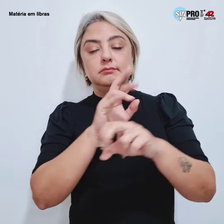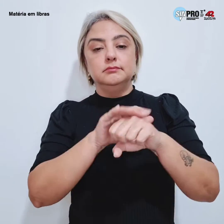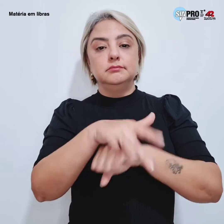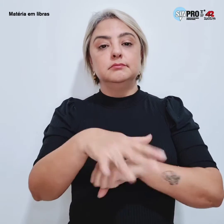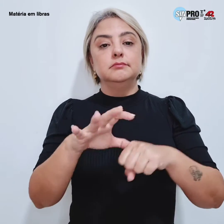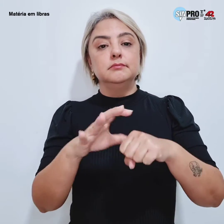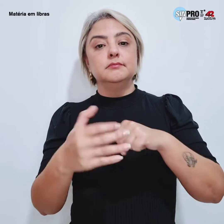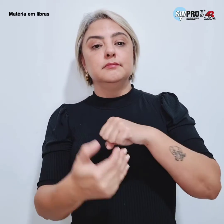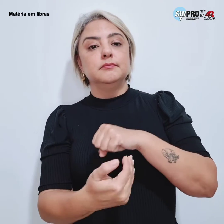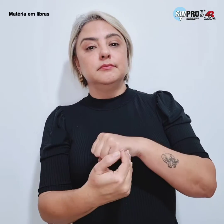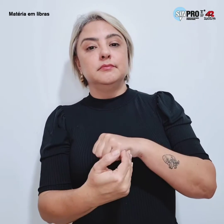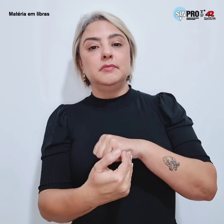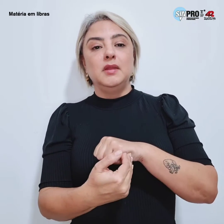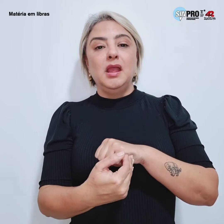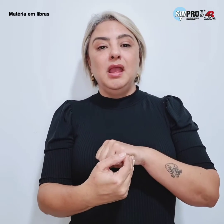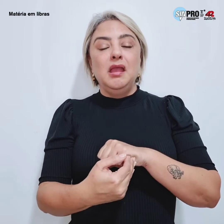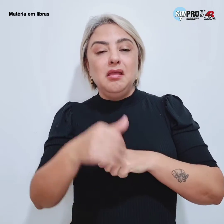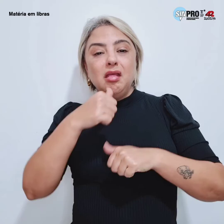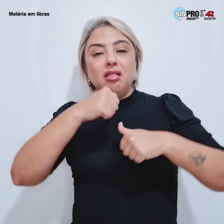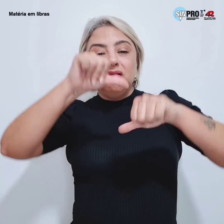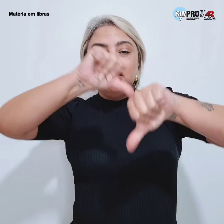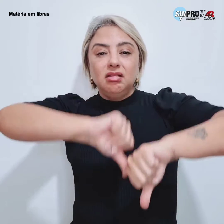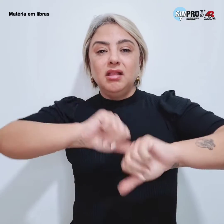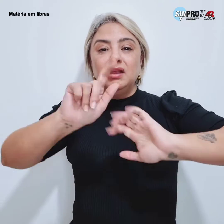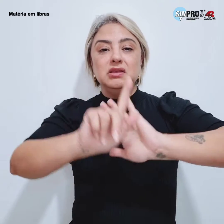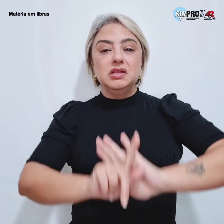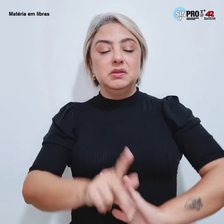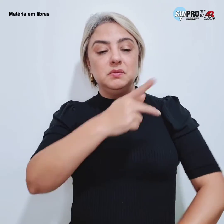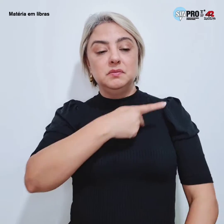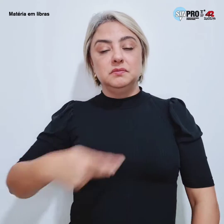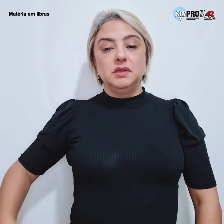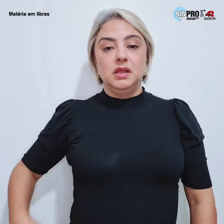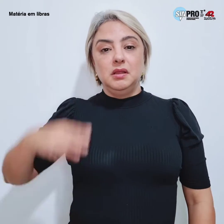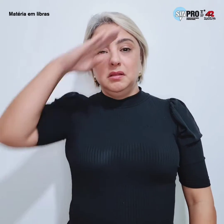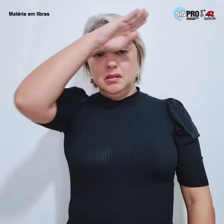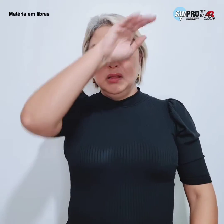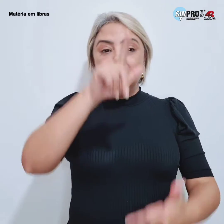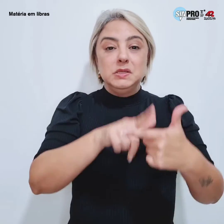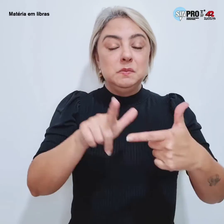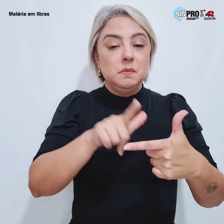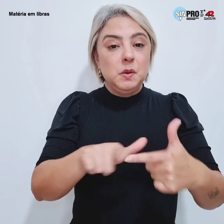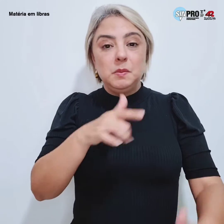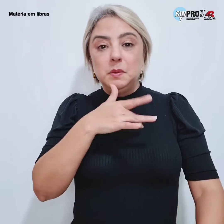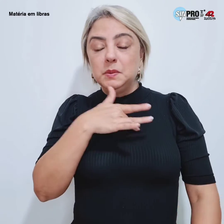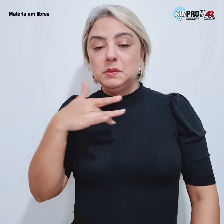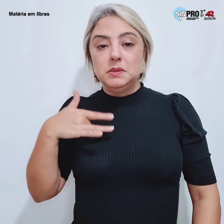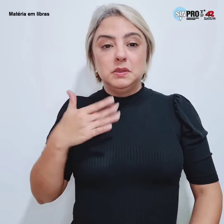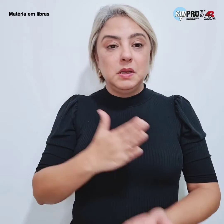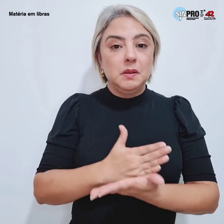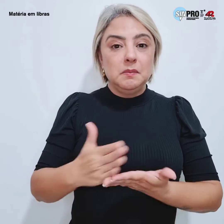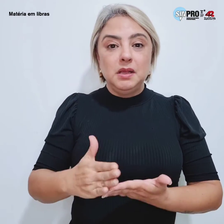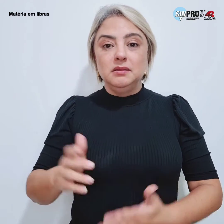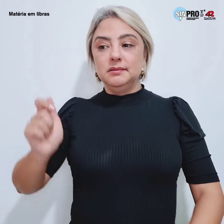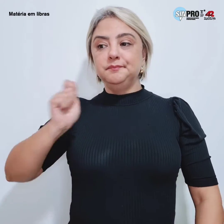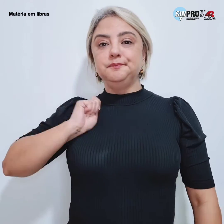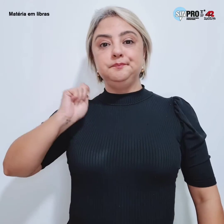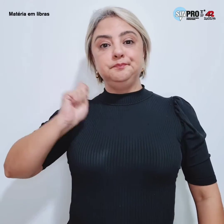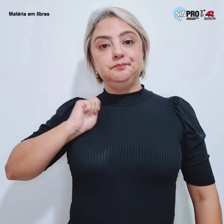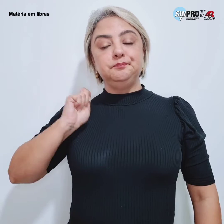e à má gestão do governo Bolsonaro dessa crise sanitária a partir das atitudes do presidente